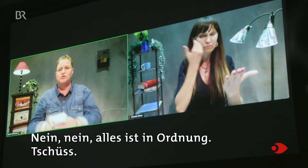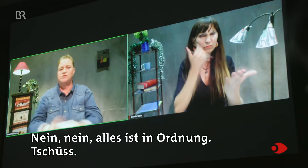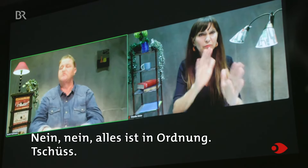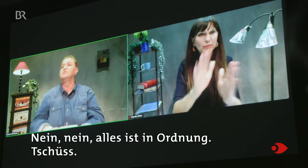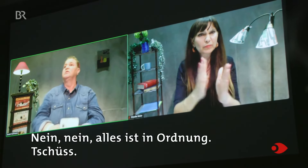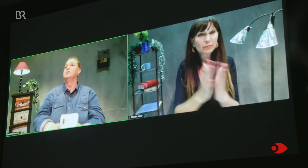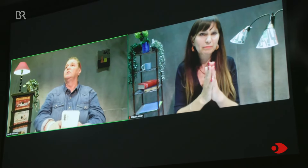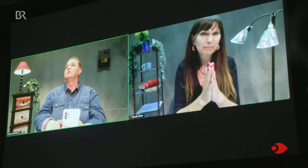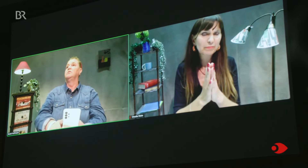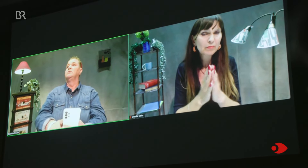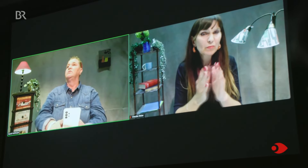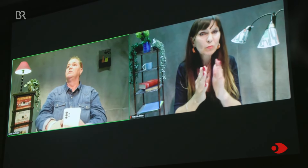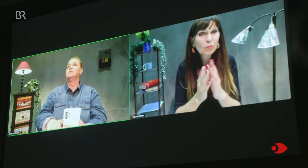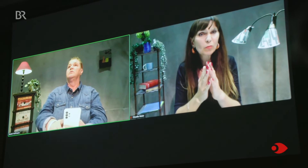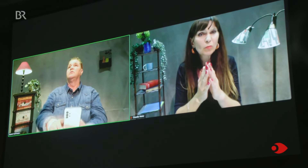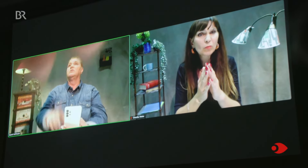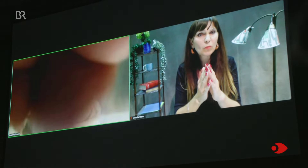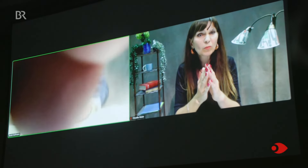Tschüss.